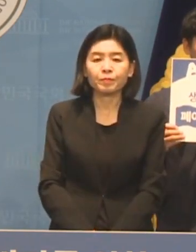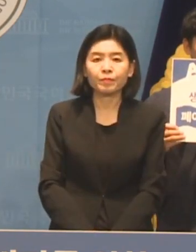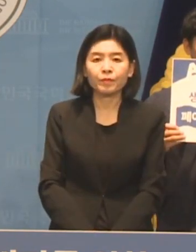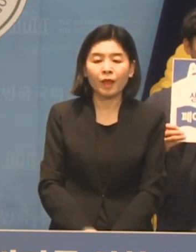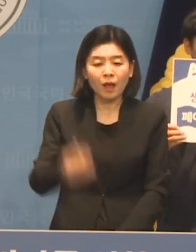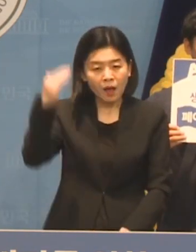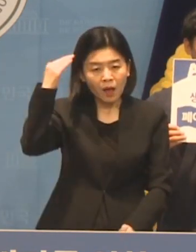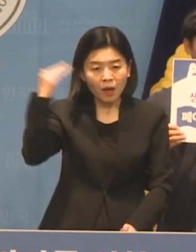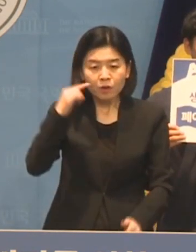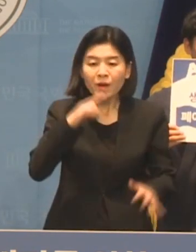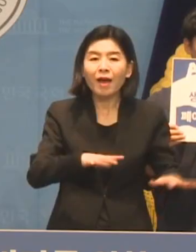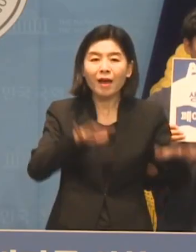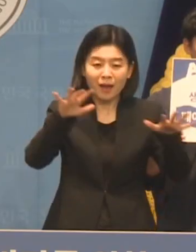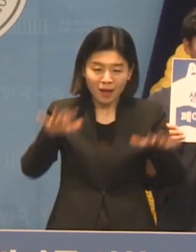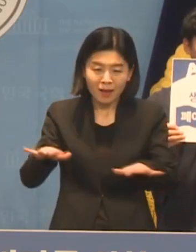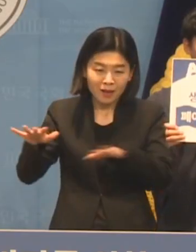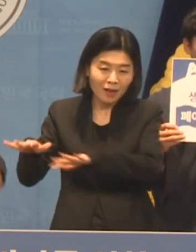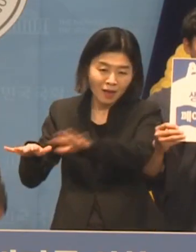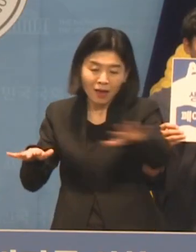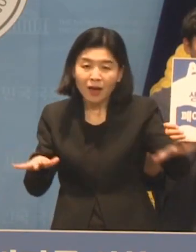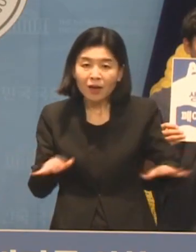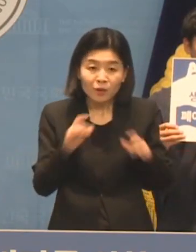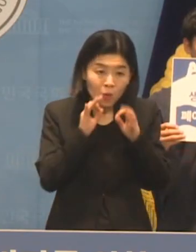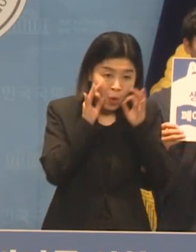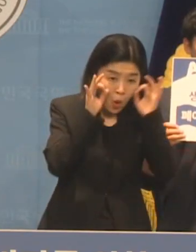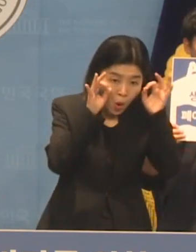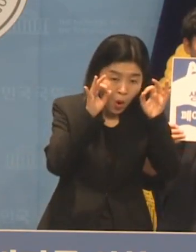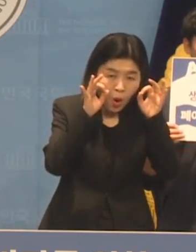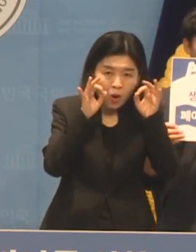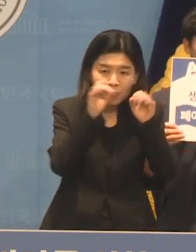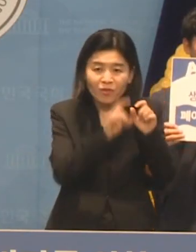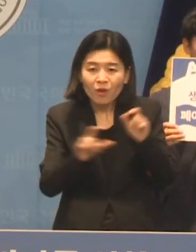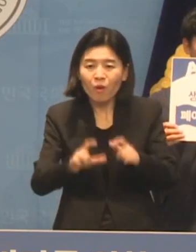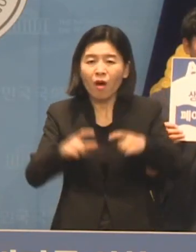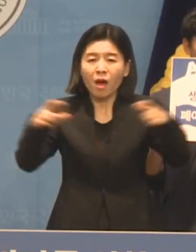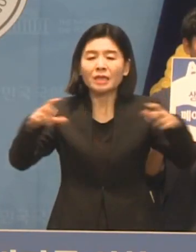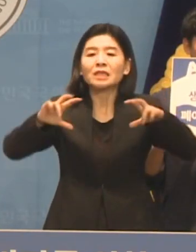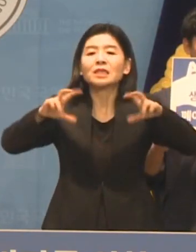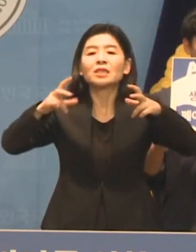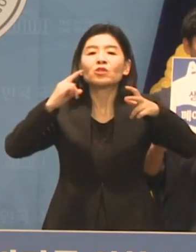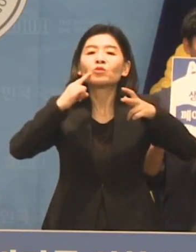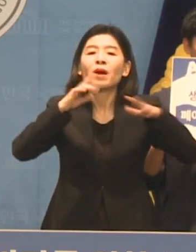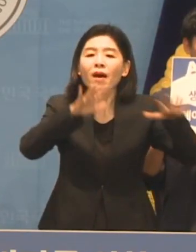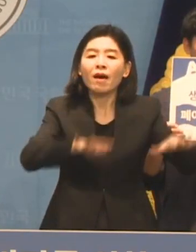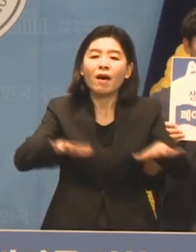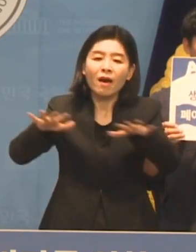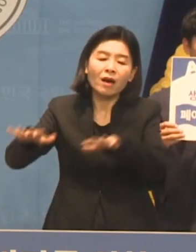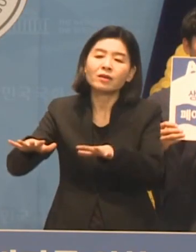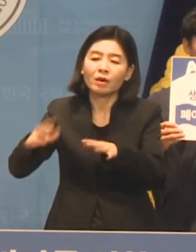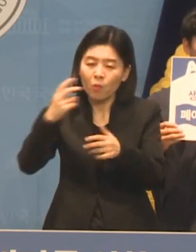우리는 한국의 바다를 위한 우리의 노력이 지구의 바다를 보존하는 일이라고 생각합니다. 올해